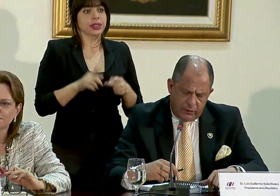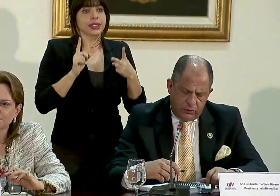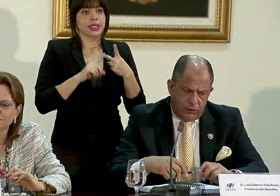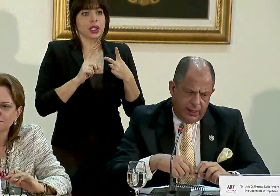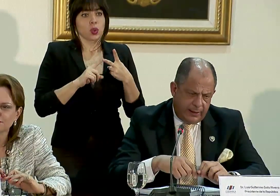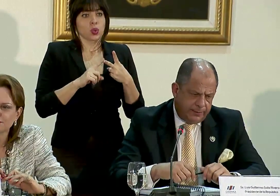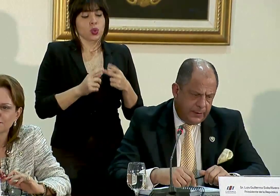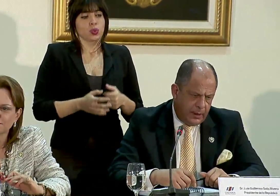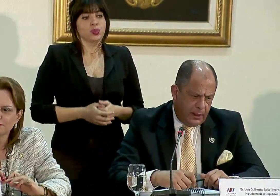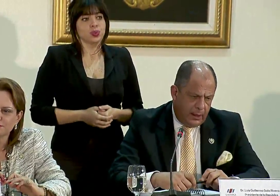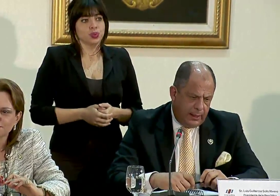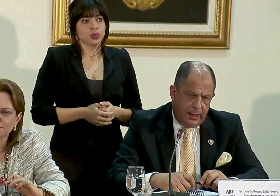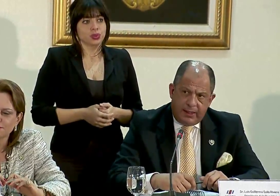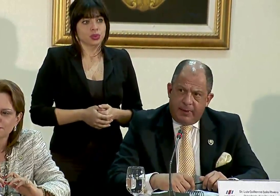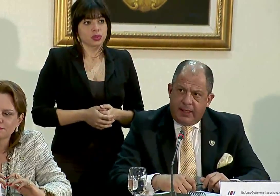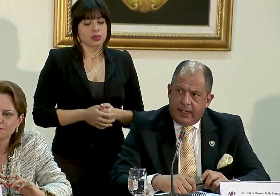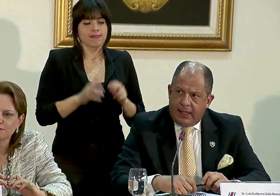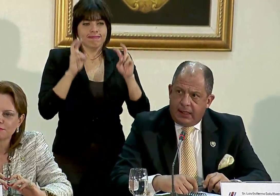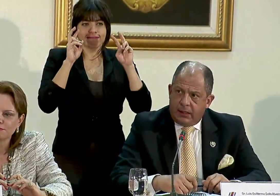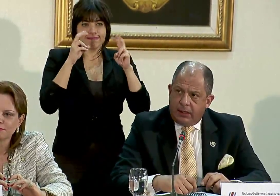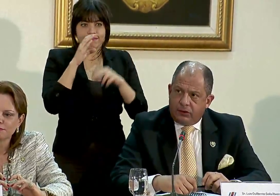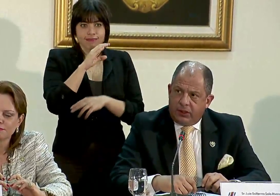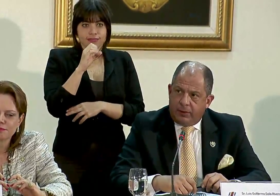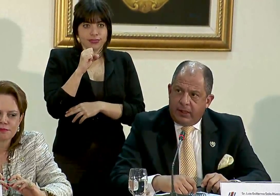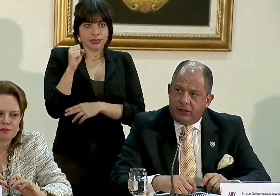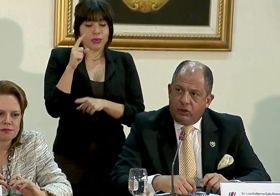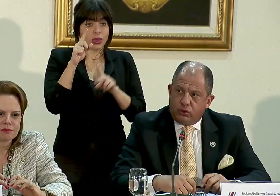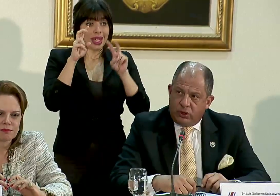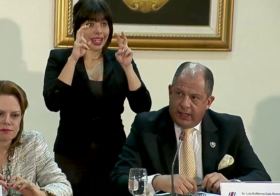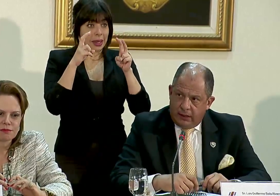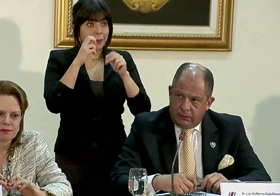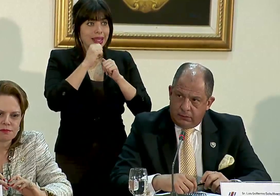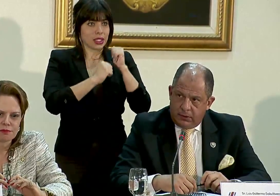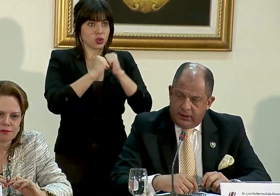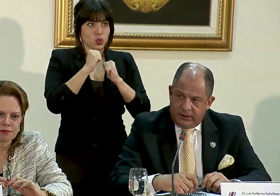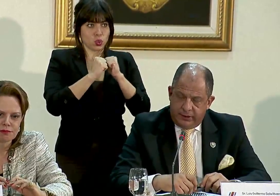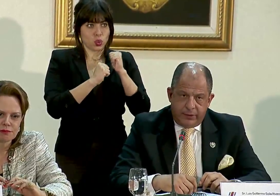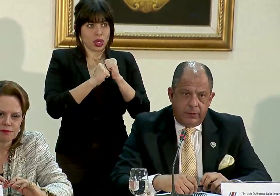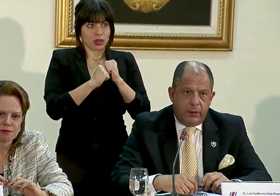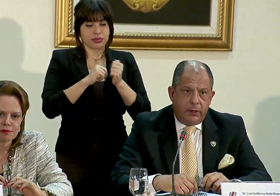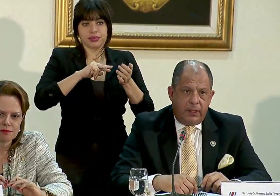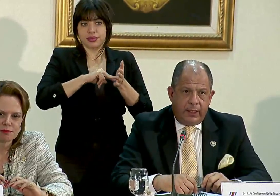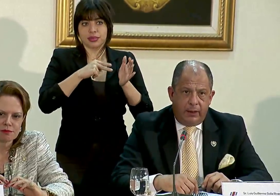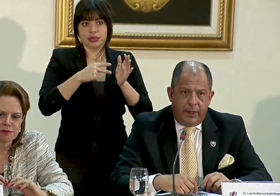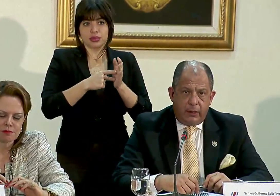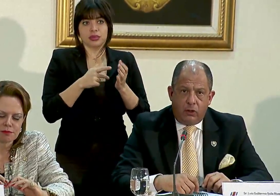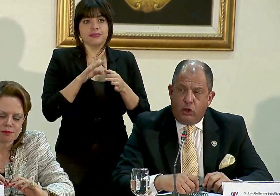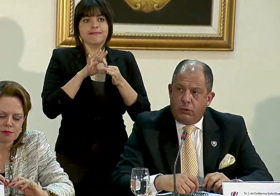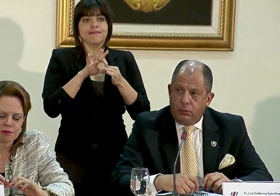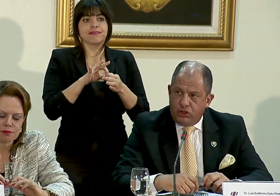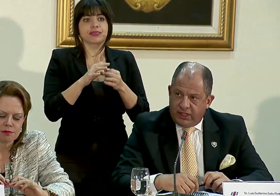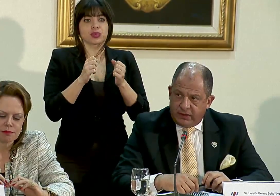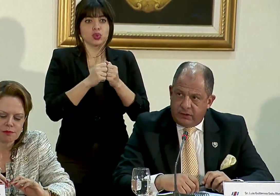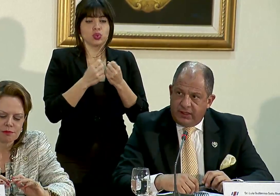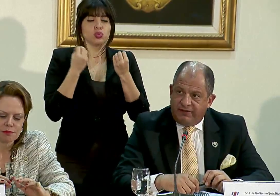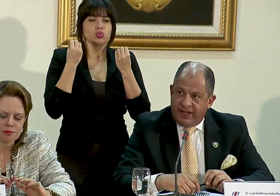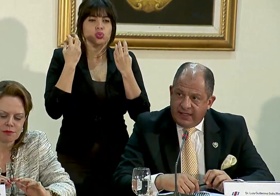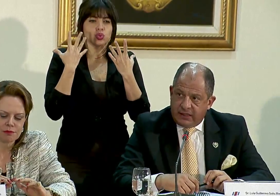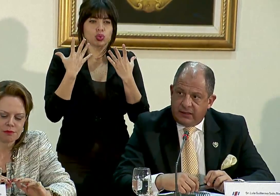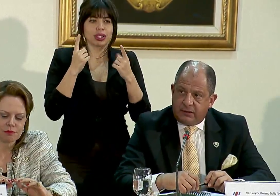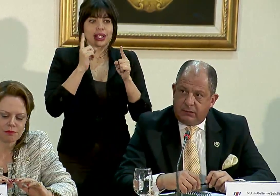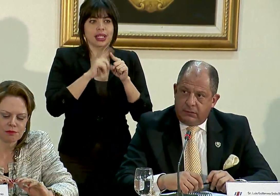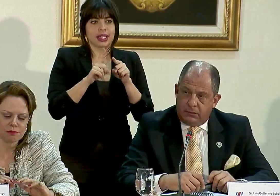en segundo lugar el tema de la caja es un tema estructural es decir tiene que ver con muchas